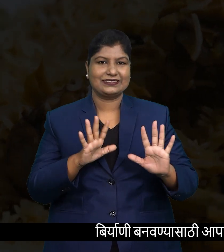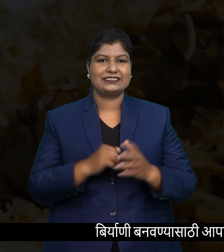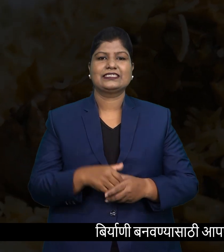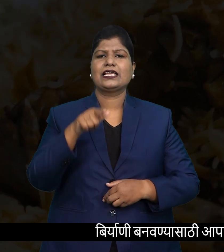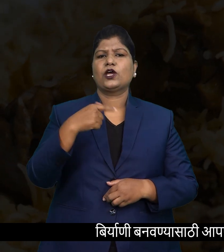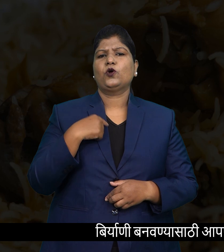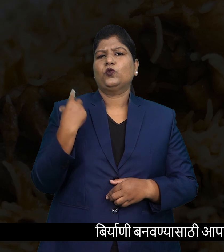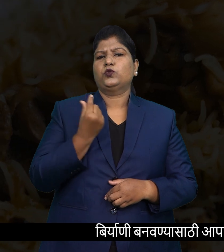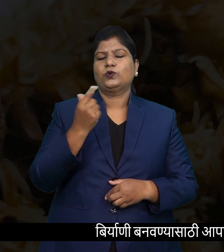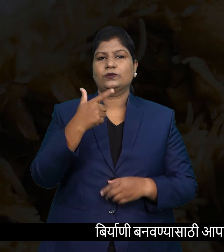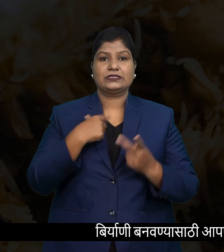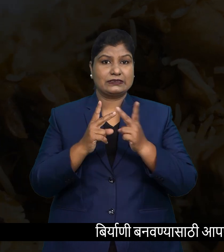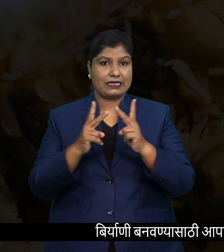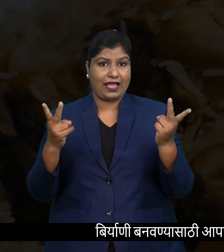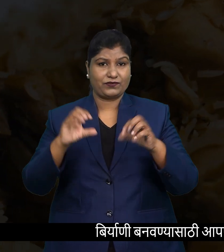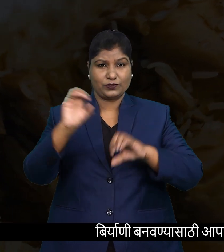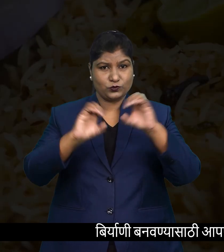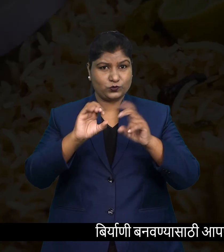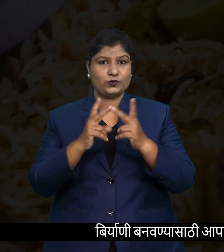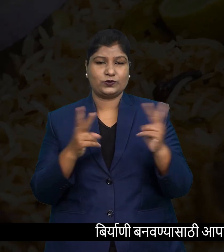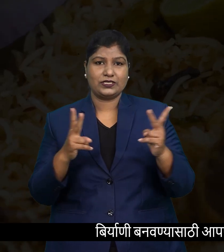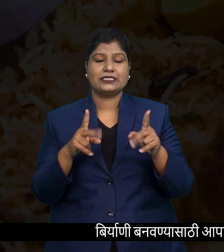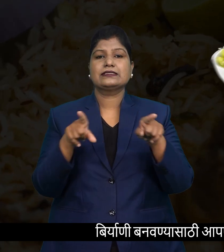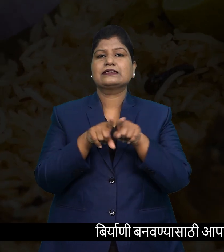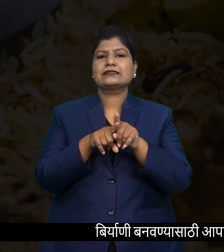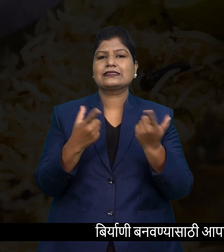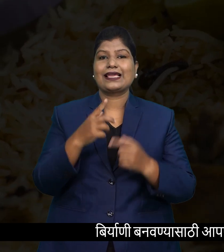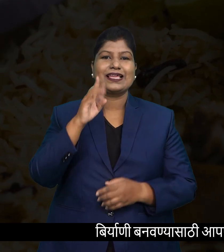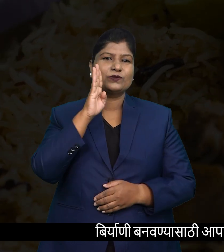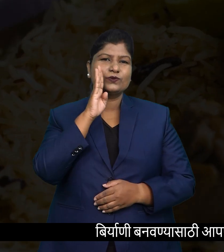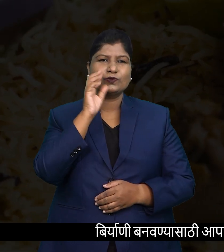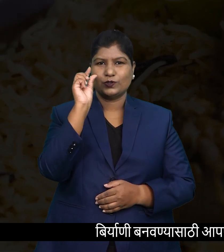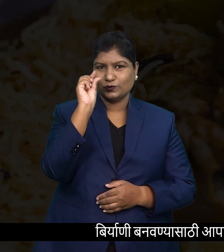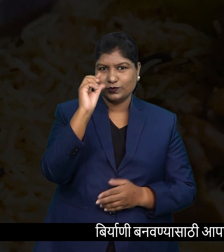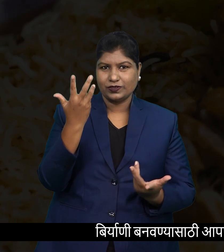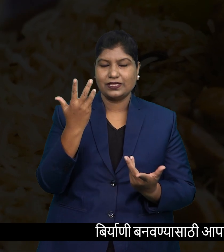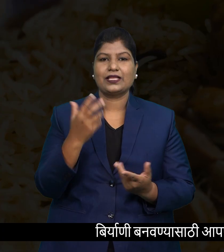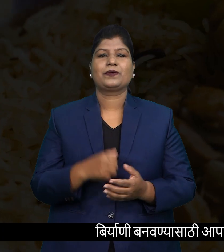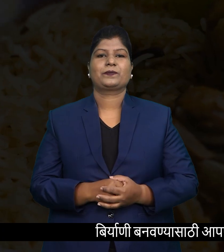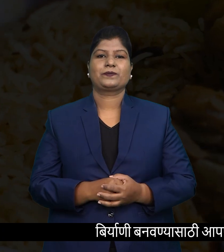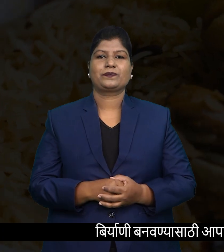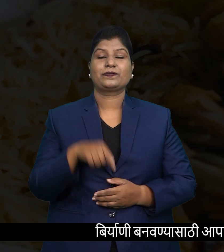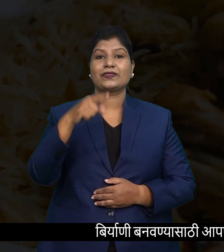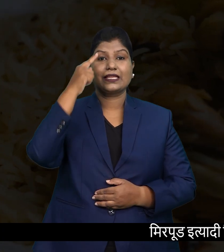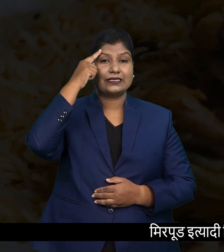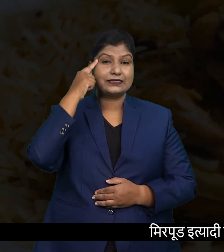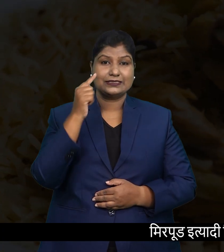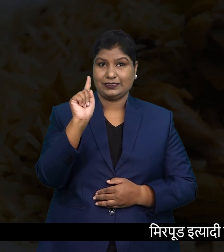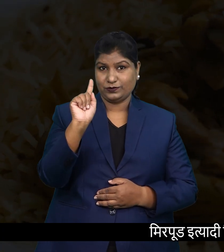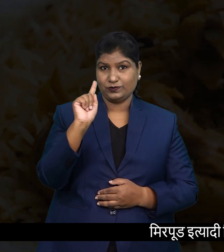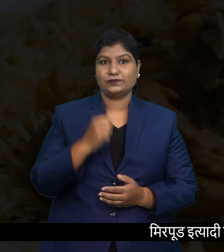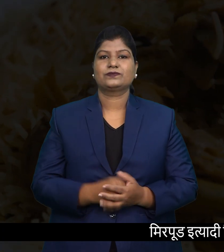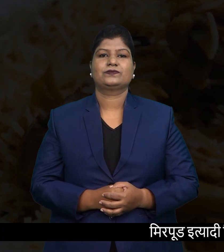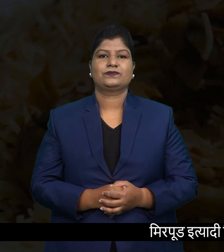आपण वेलची, लवंग, दालचिनी, बिर्याणीची पाने,